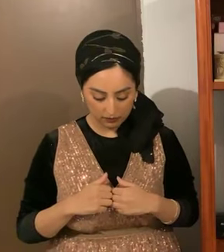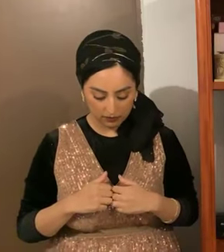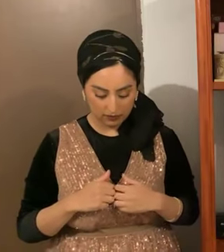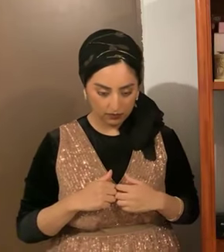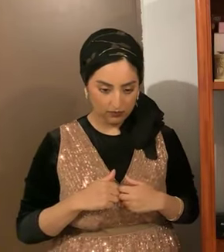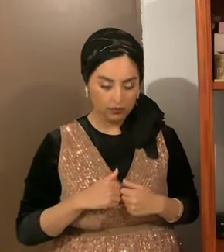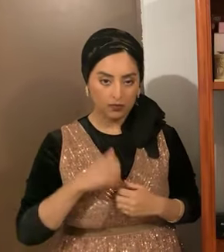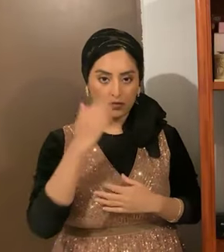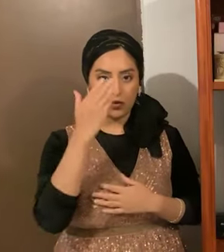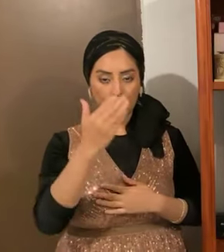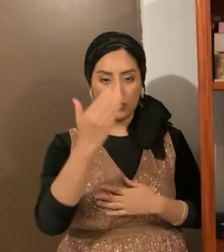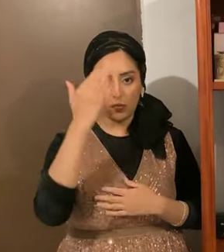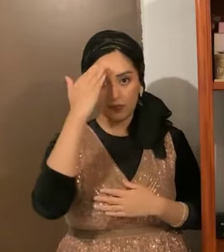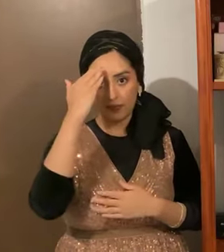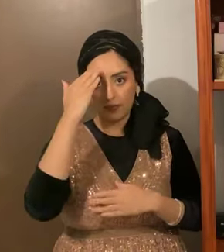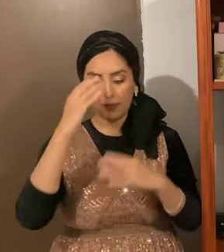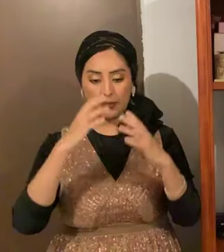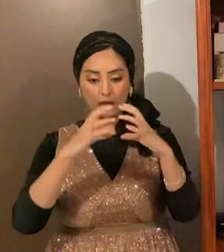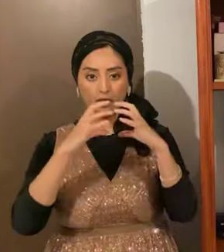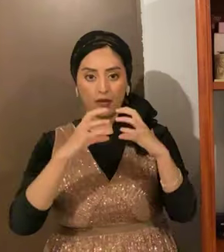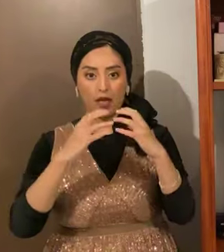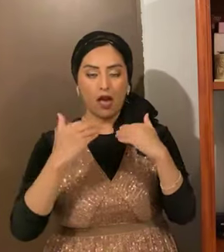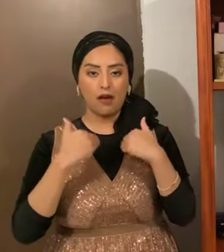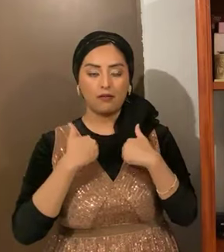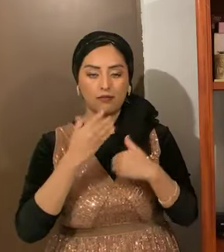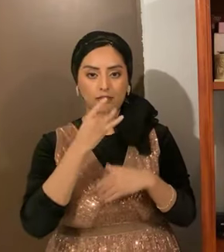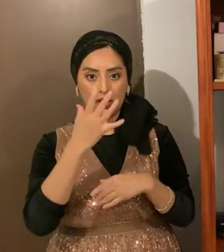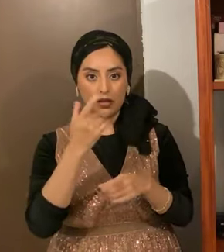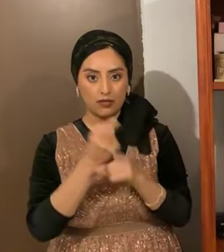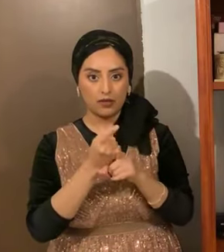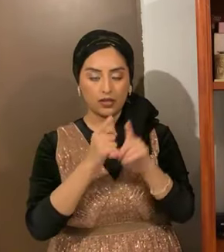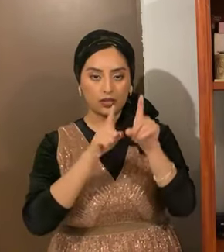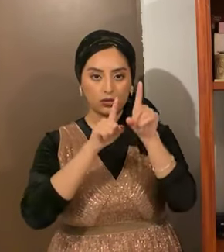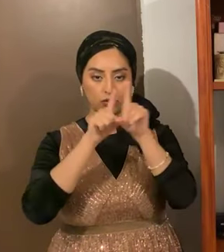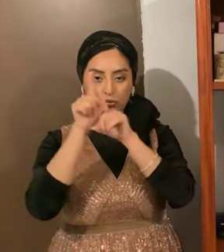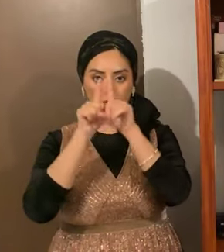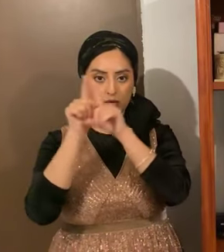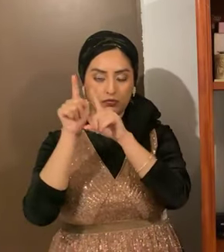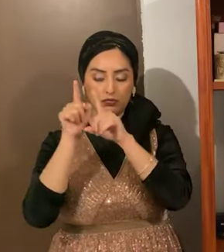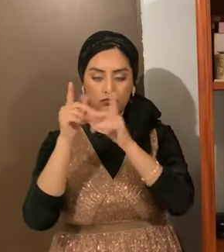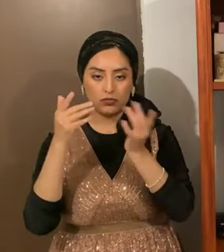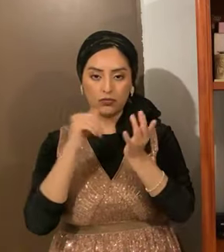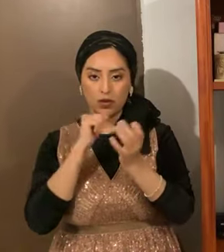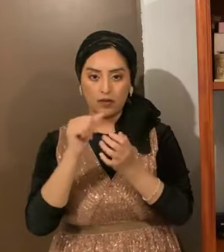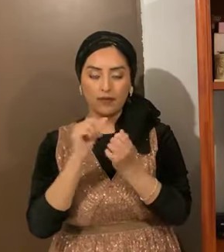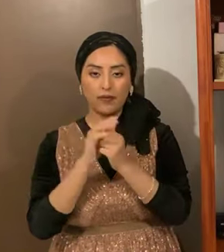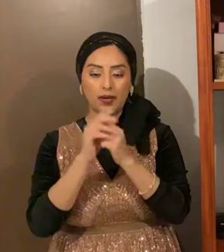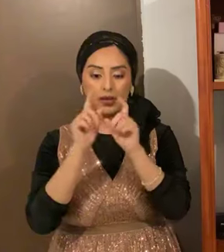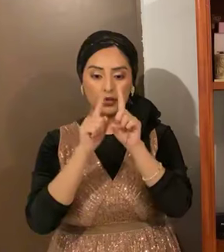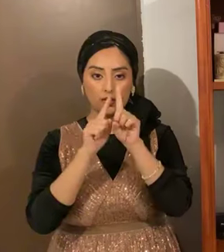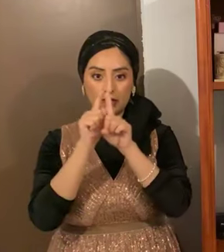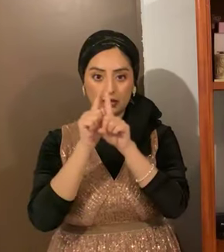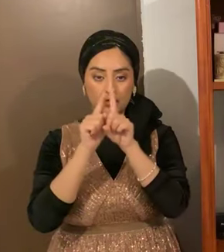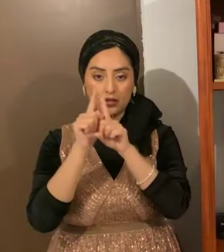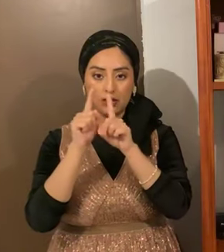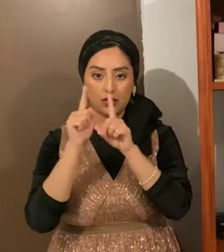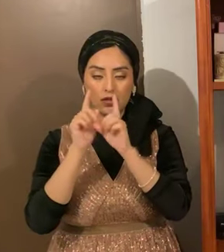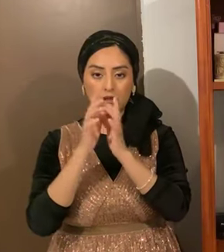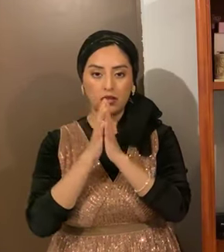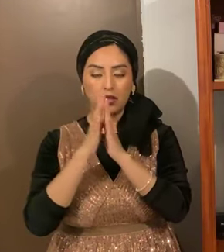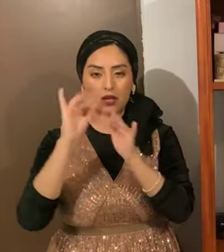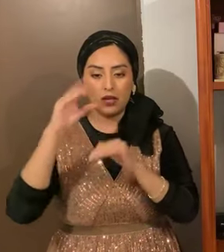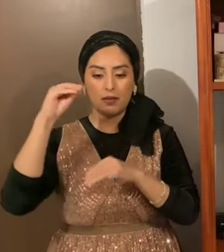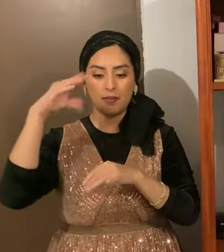tú sabes que los planetas tienen luz fija. Las estrellas no. Las estrellas titilan como